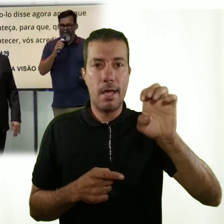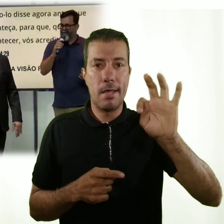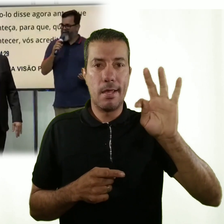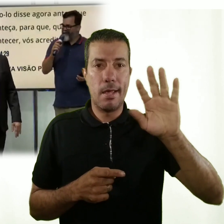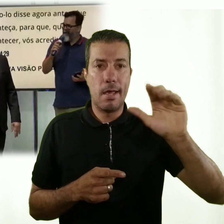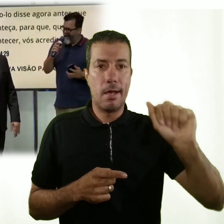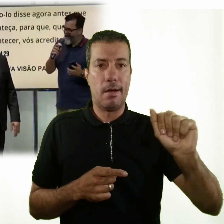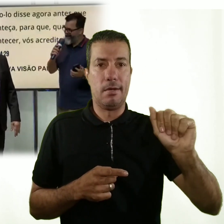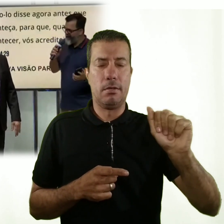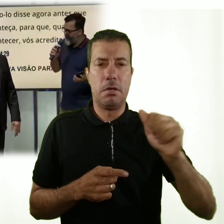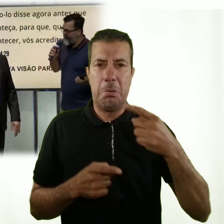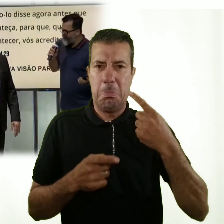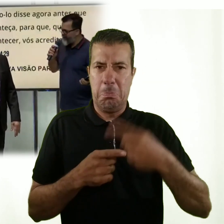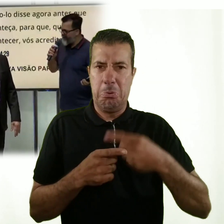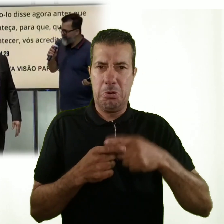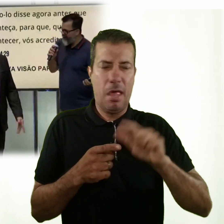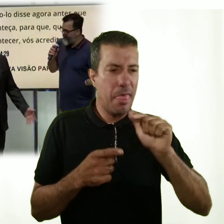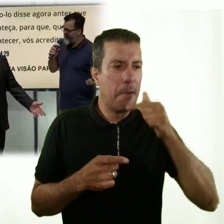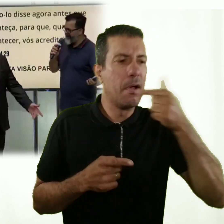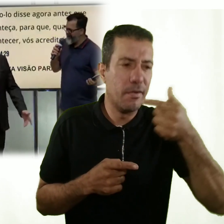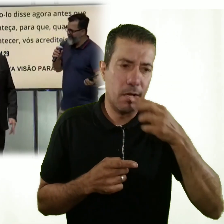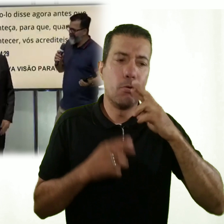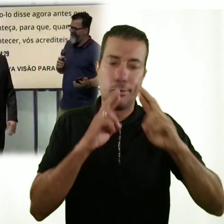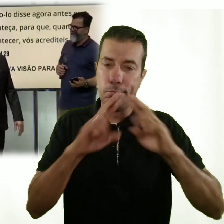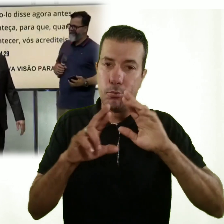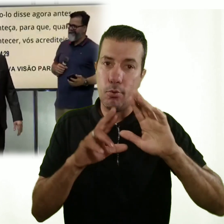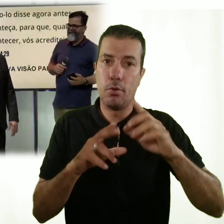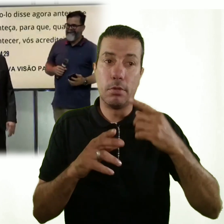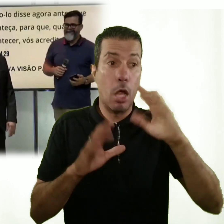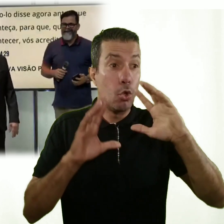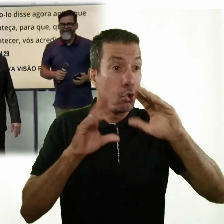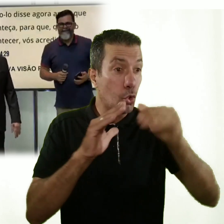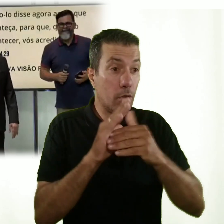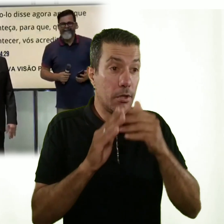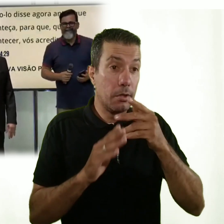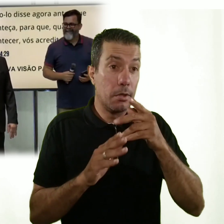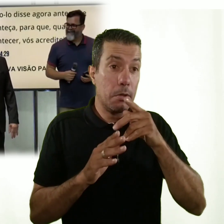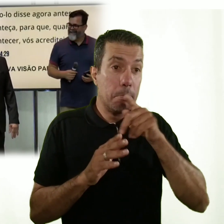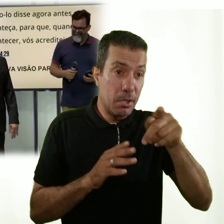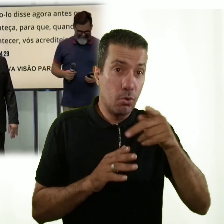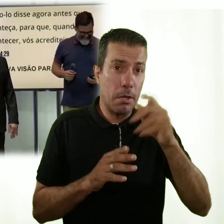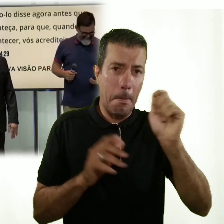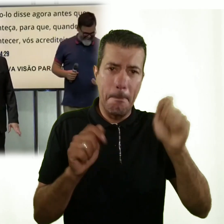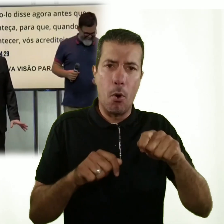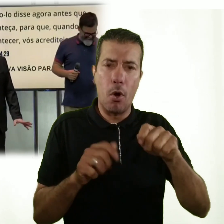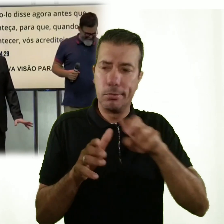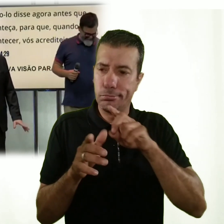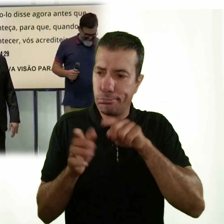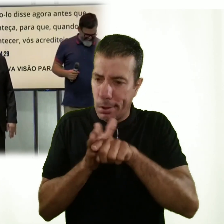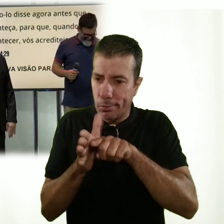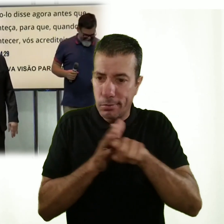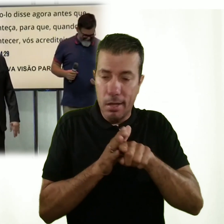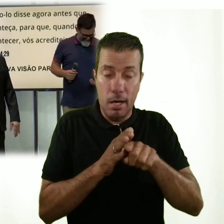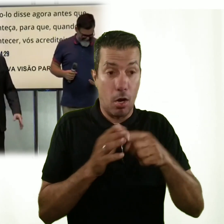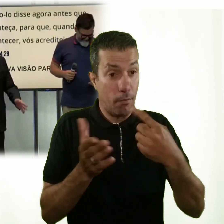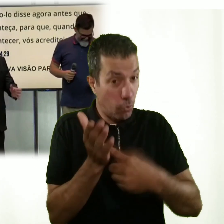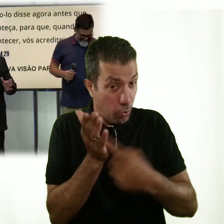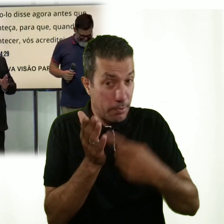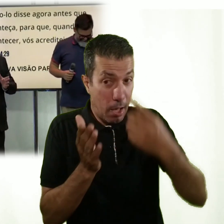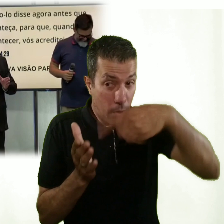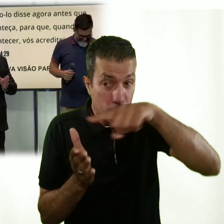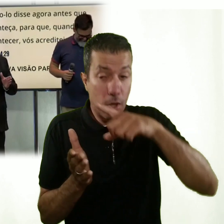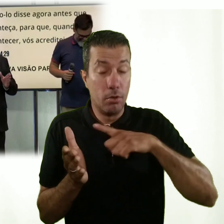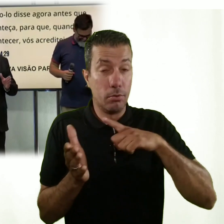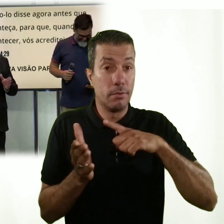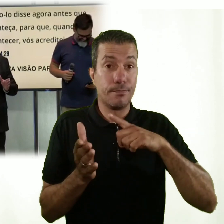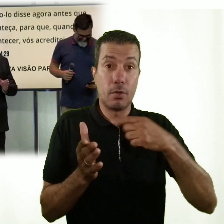vem. Você pode participar, né? Todo mundo pode mandar sua pergunta. Todo mundo pode mandar sua pergunta. Nós só vamos fazer o seguinte trato aqui, ó, com todo mundo. Enquanto a gente